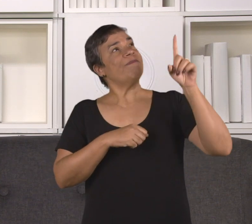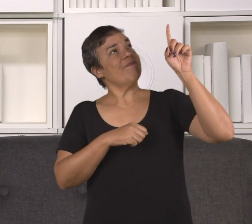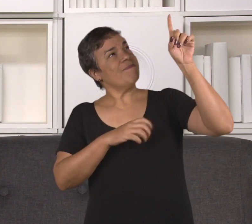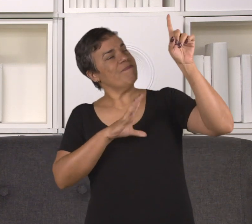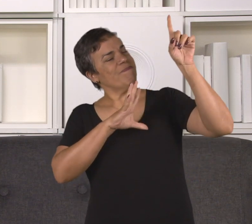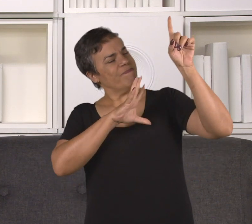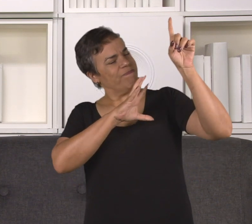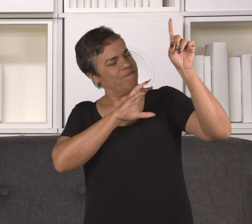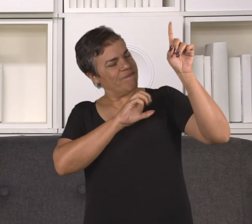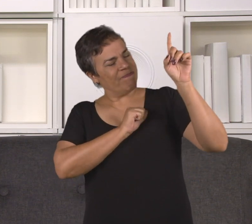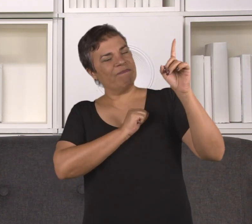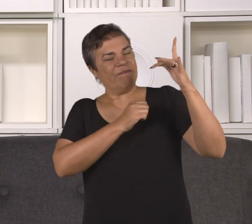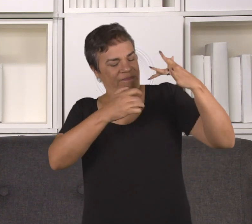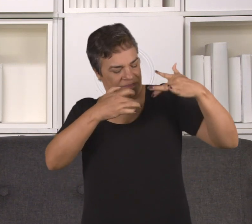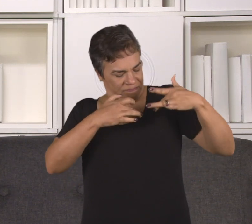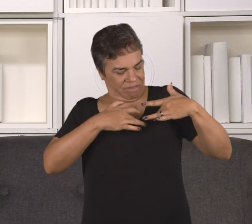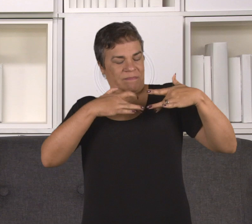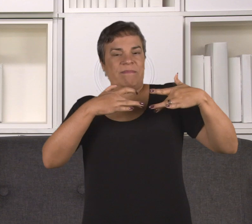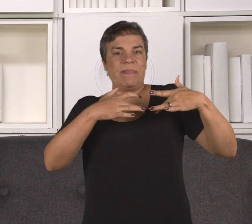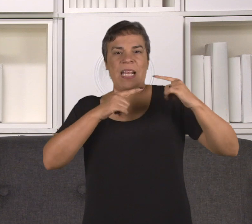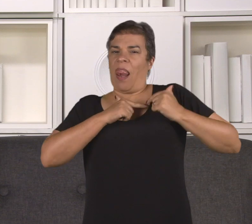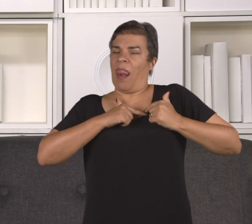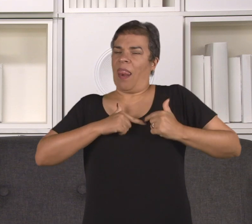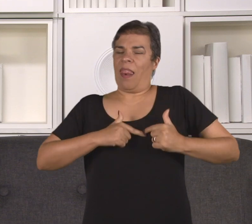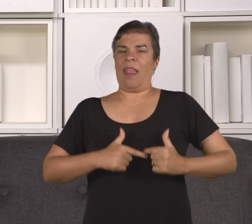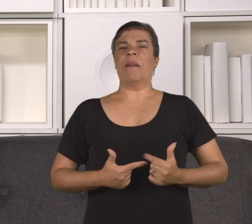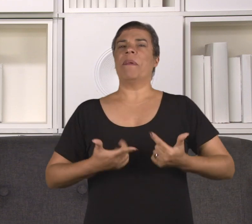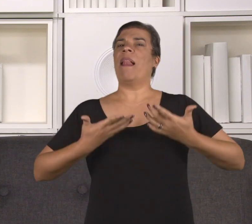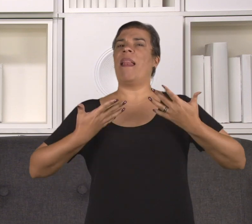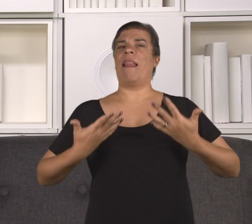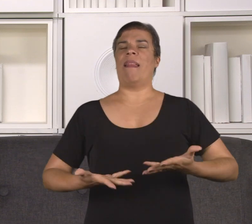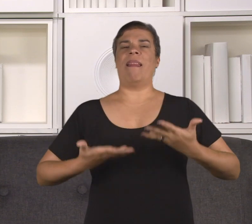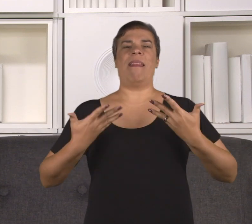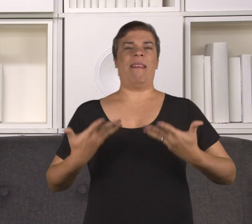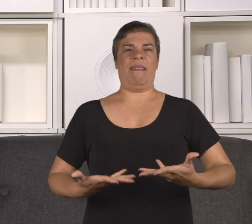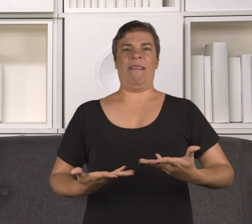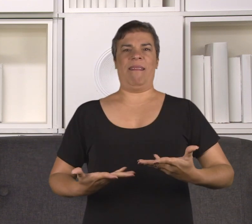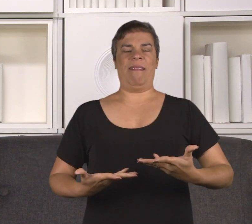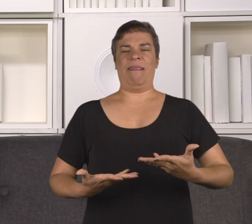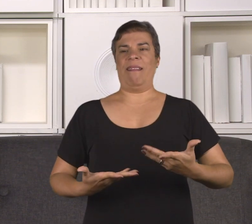estigma da maldição e se julgam tão